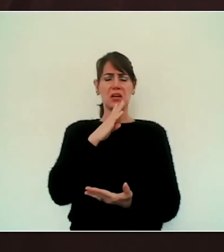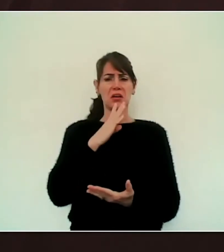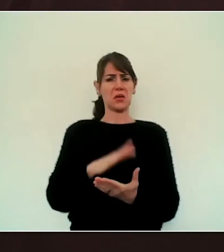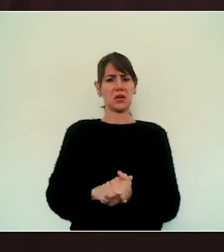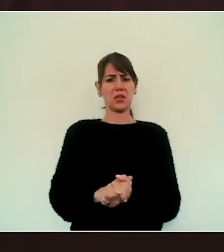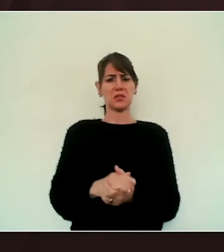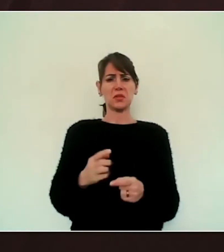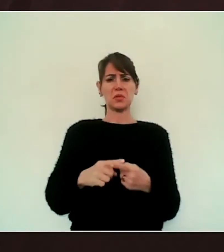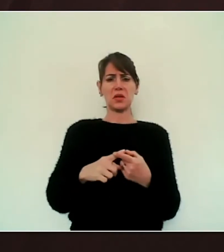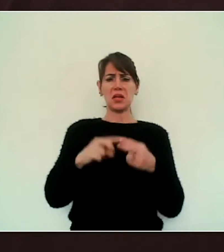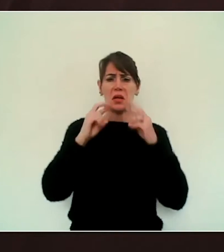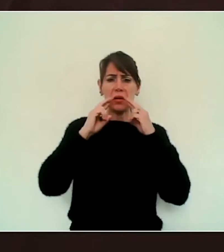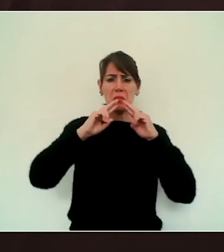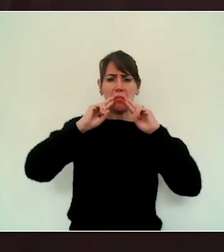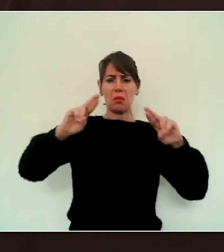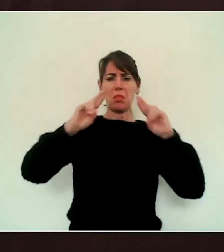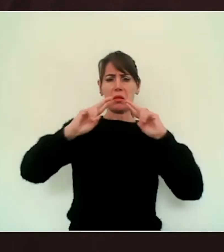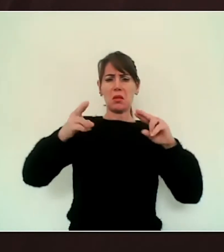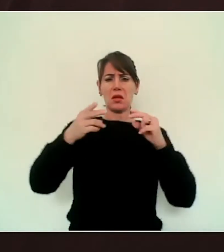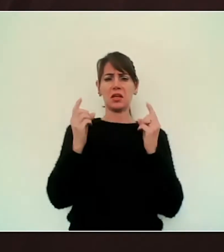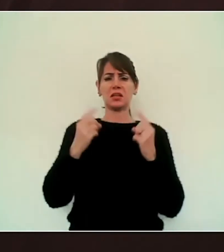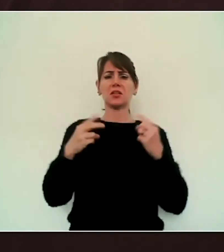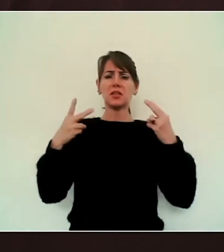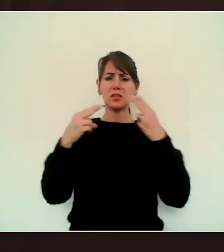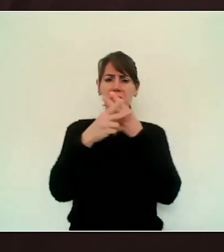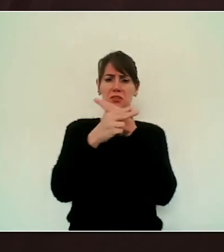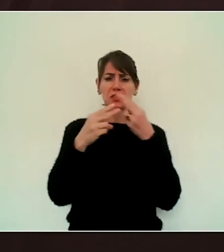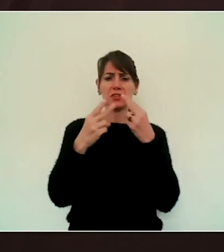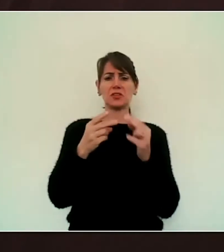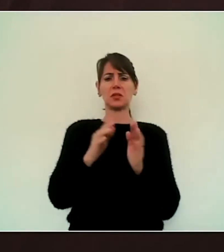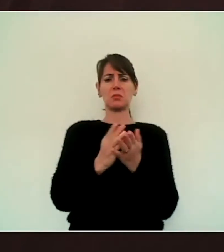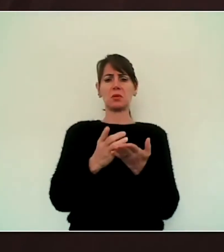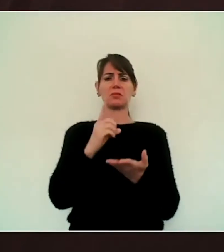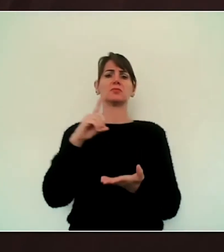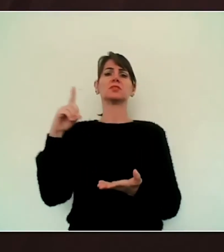não é? Mas nós não, somos diferentes, eu não é?